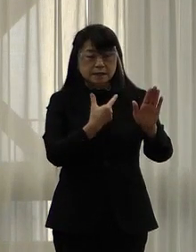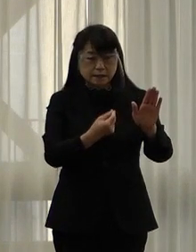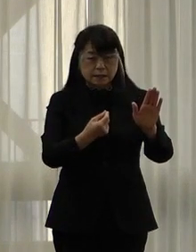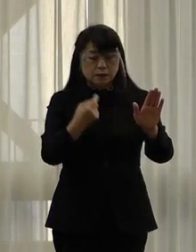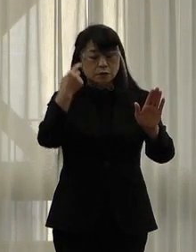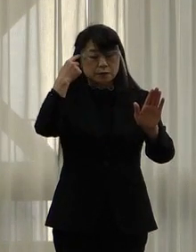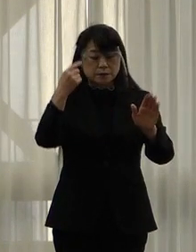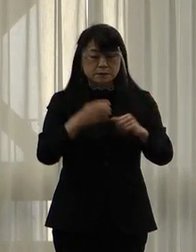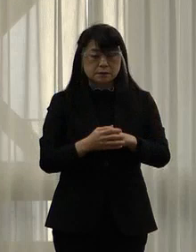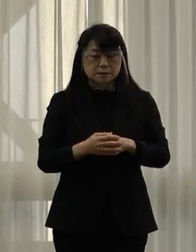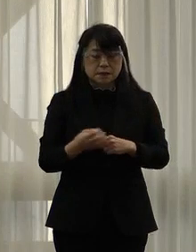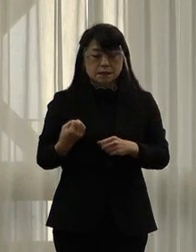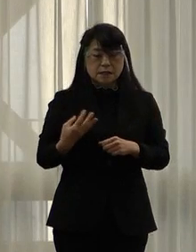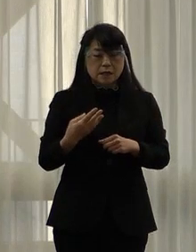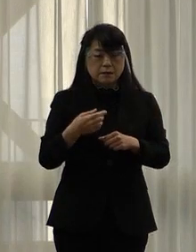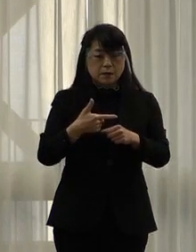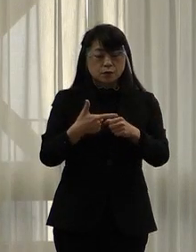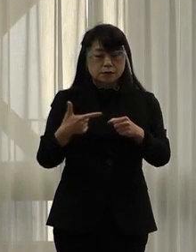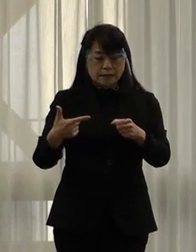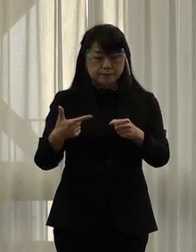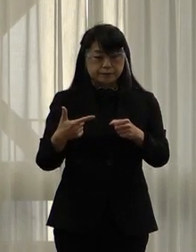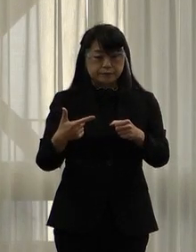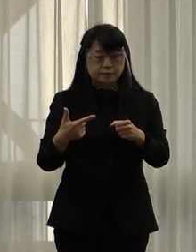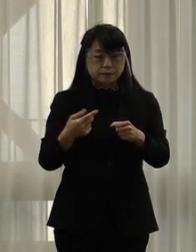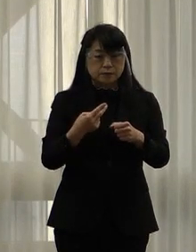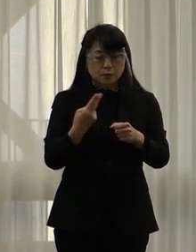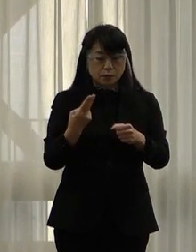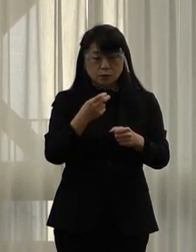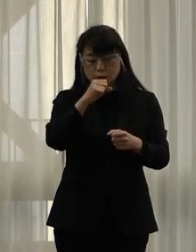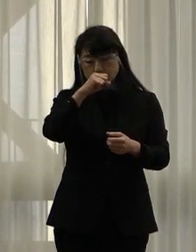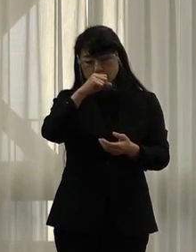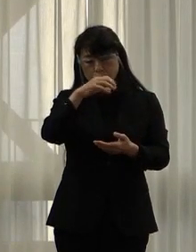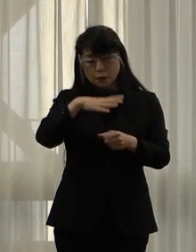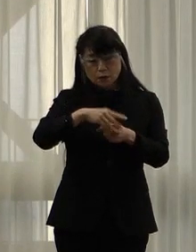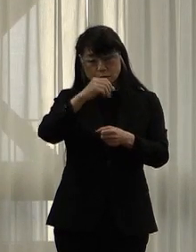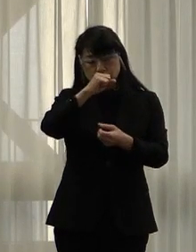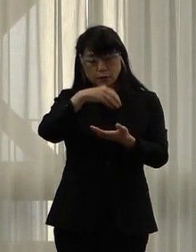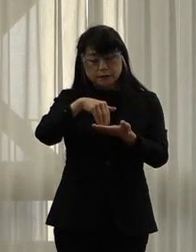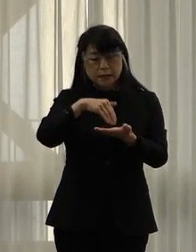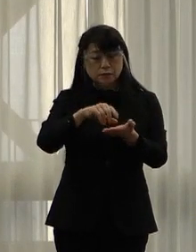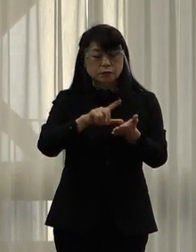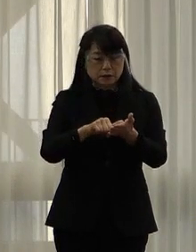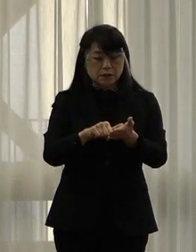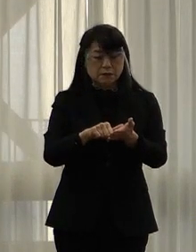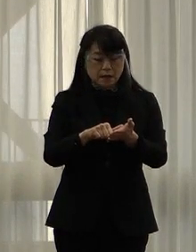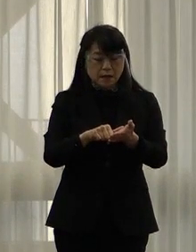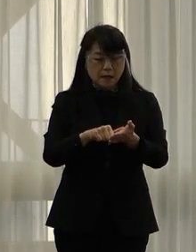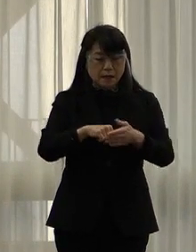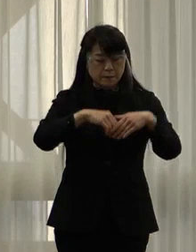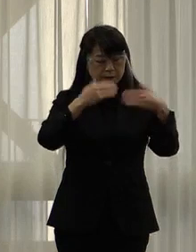とても早いんですが、令和6年度の当初予算にはこのウェルビング指標をフルで